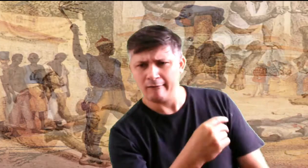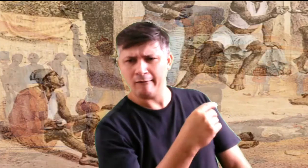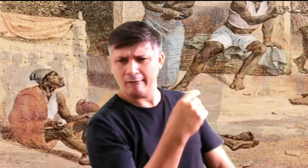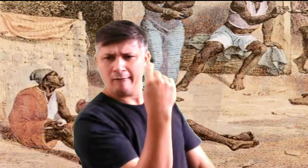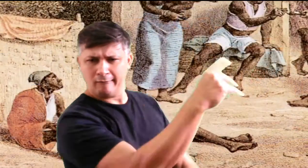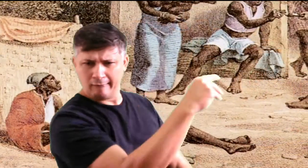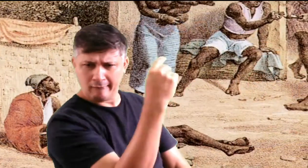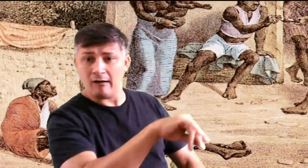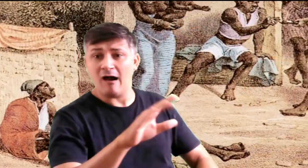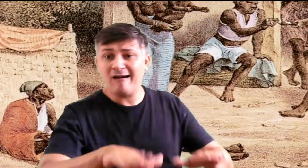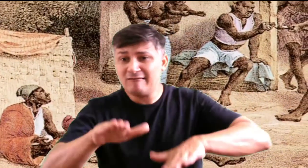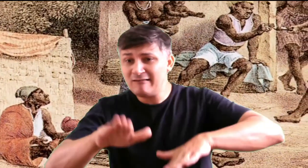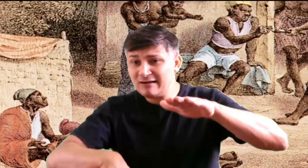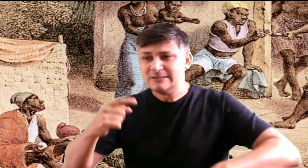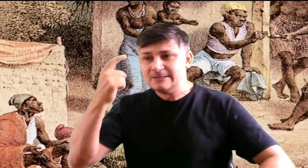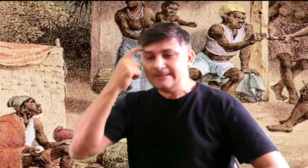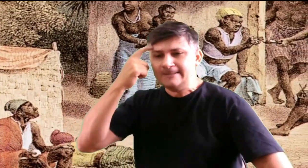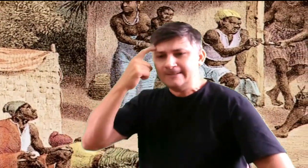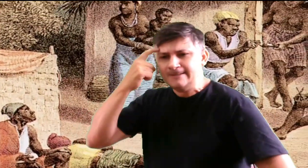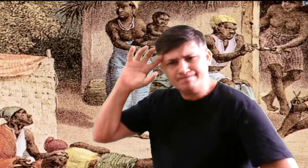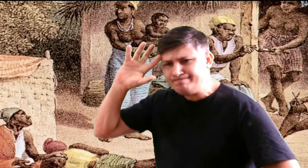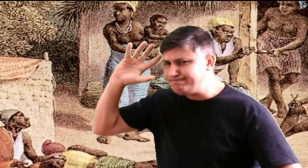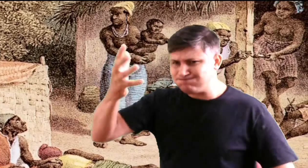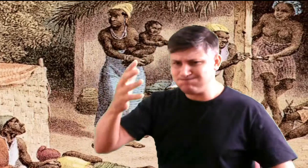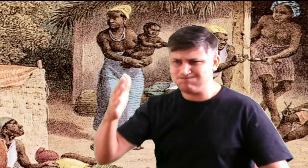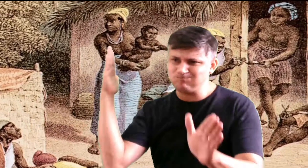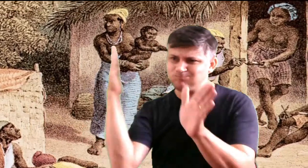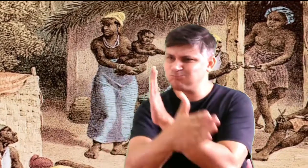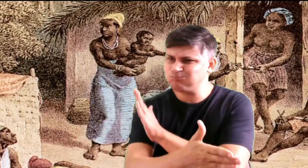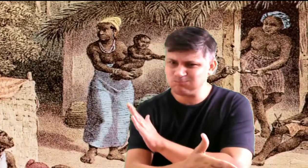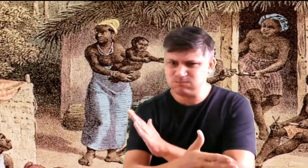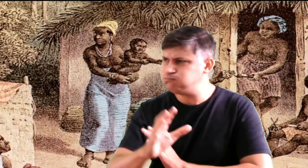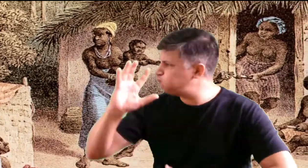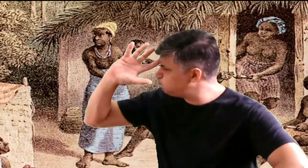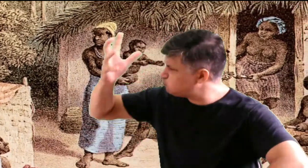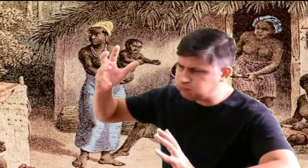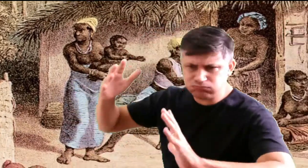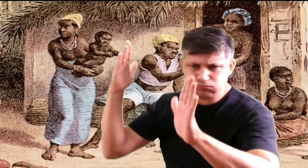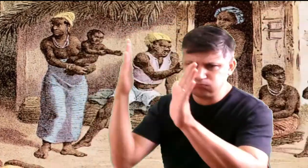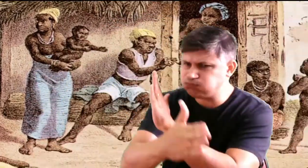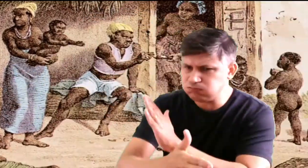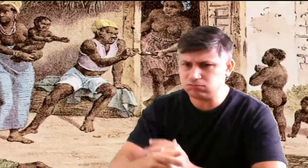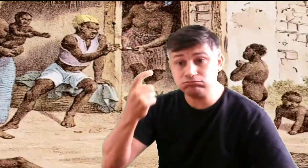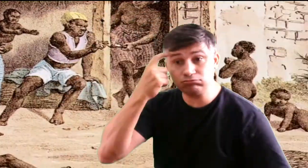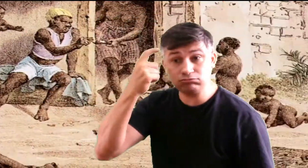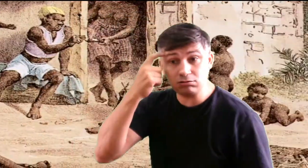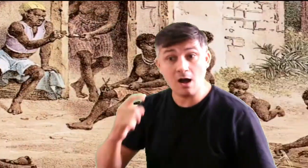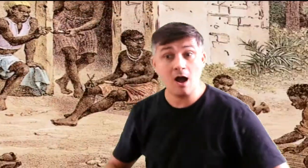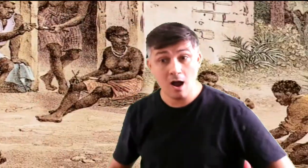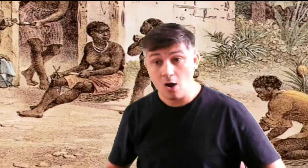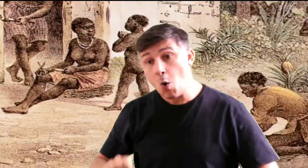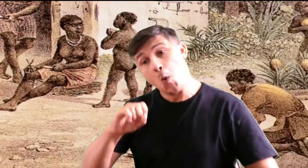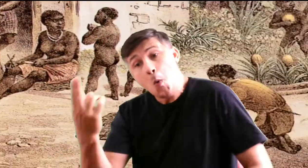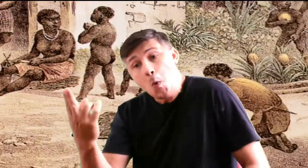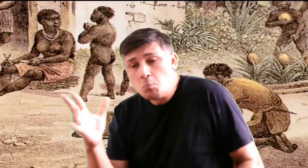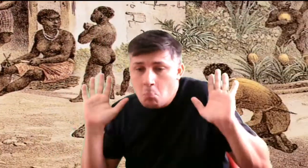cativos buscavam a liberdade, alguns por meio da revolta ou da fuga, outros preferiam casar-se e obter permissão